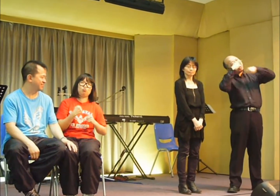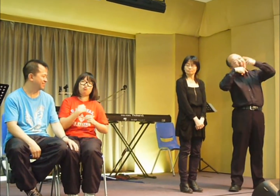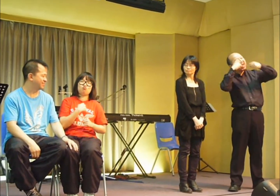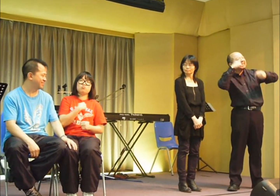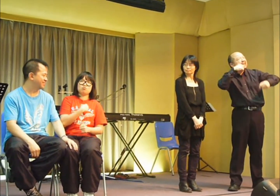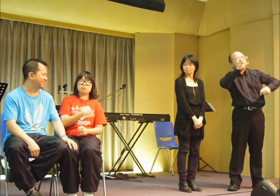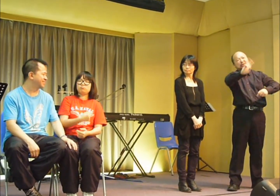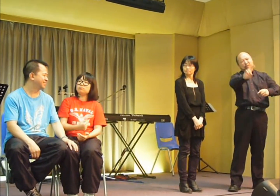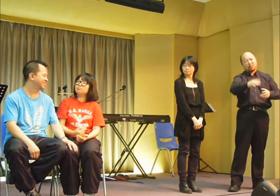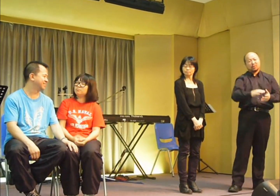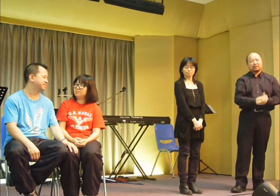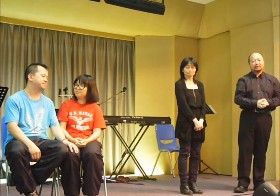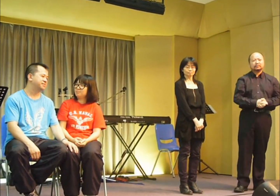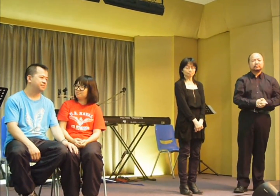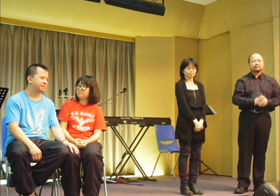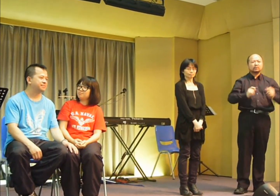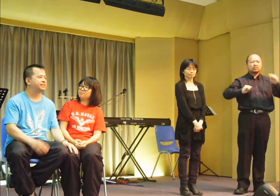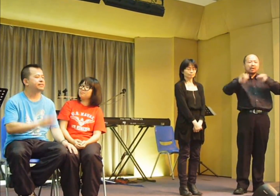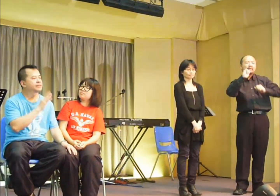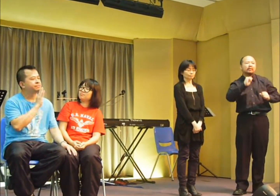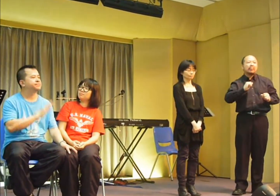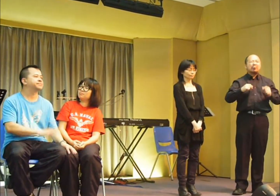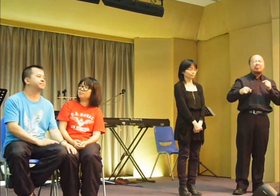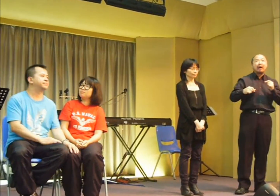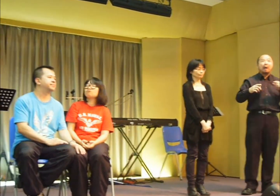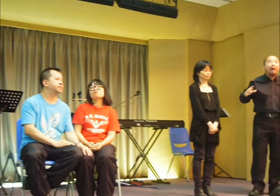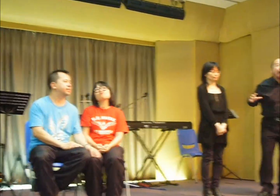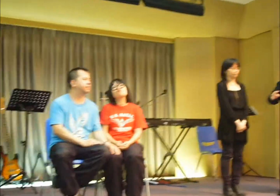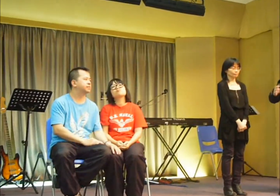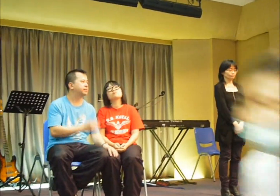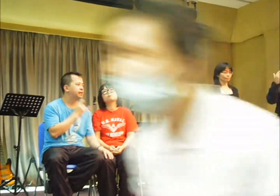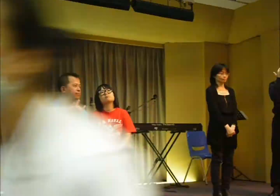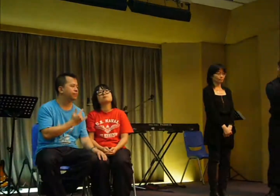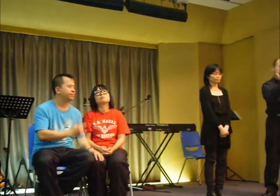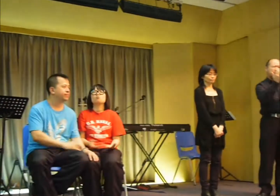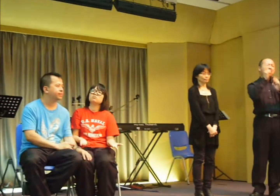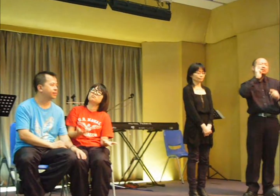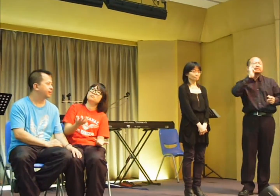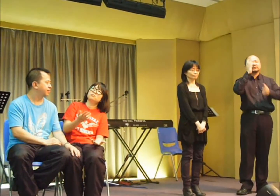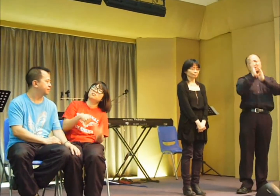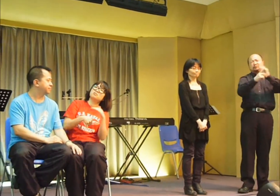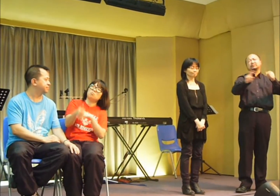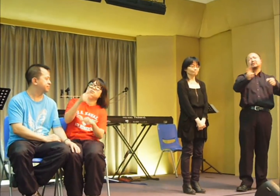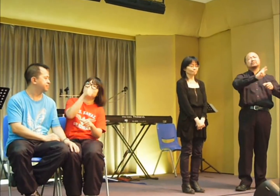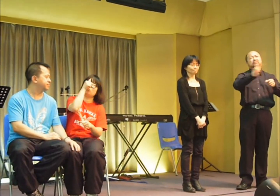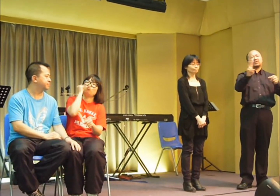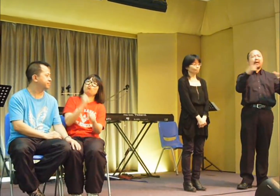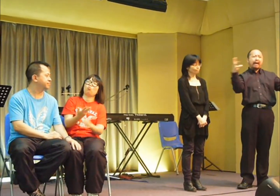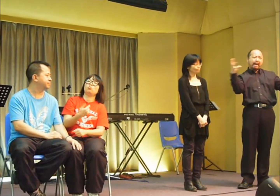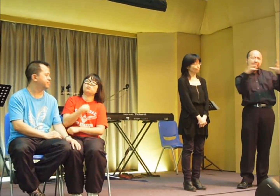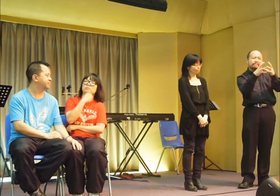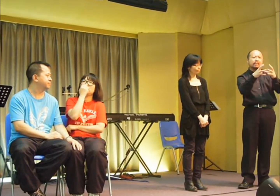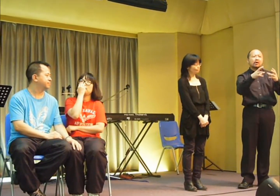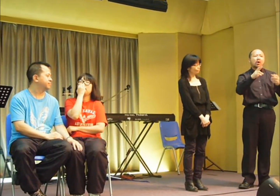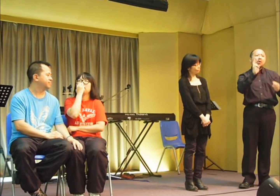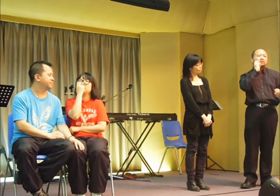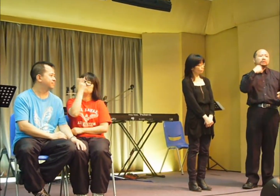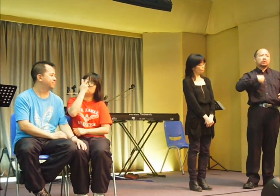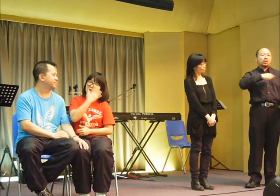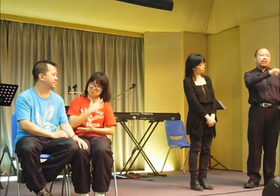哋啲心理啊、秒嘴啊、瞪眼咧，呢啲其實都係手語嘅一部分嚟噶。好似咧我哋講嘢咁，都會有